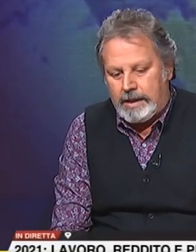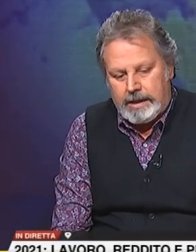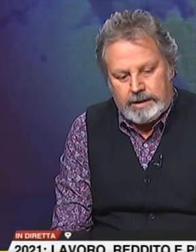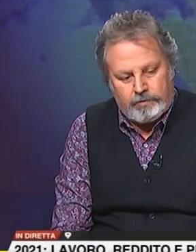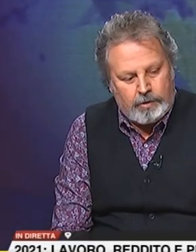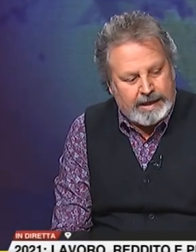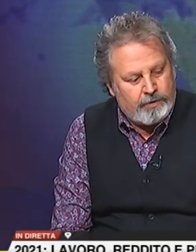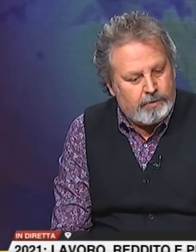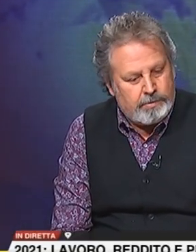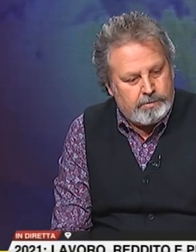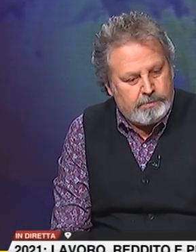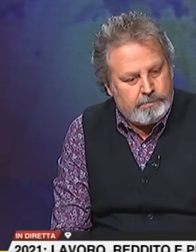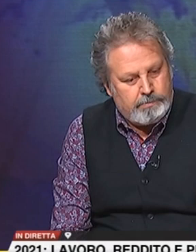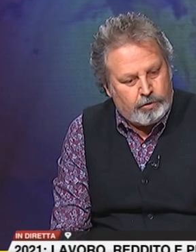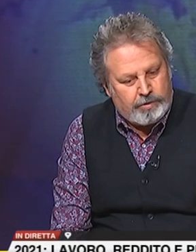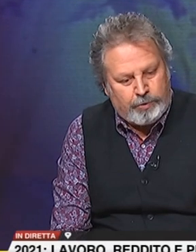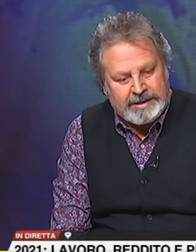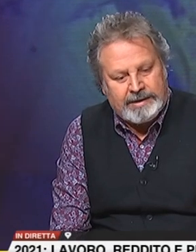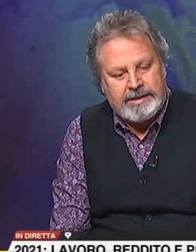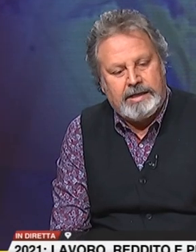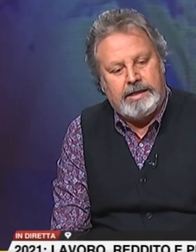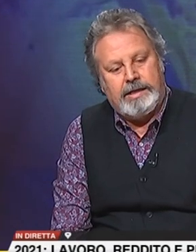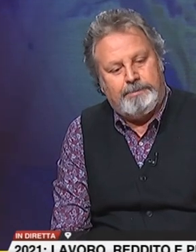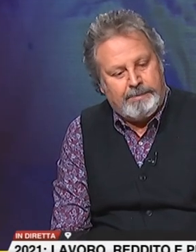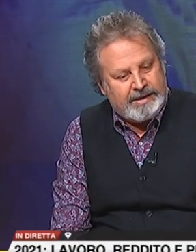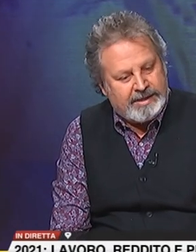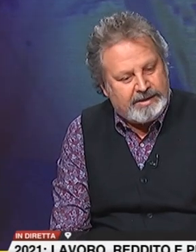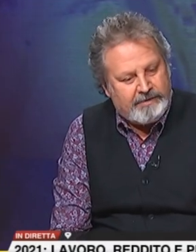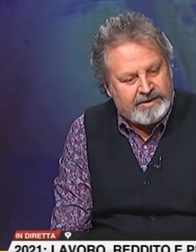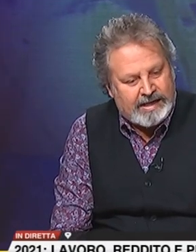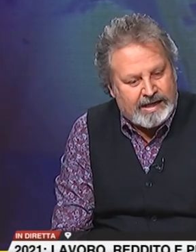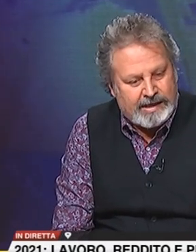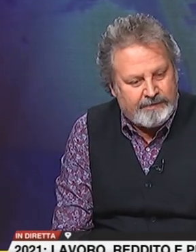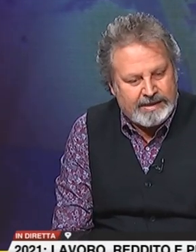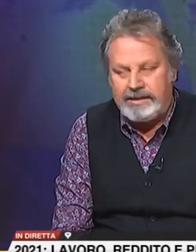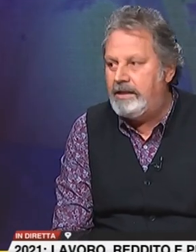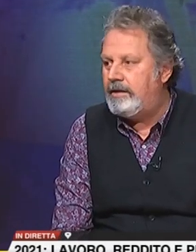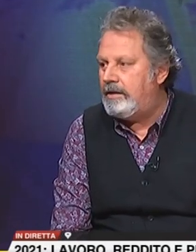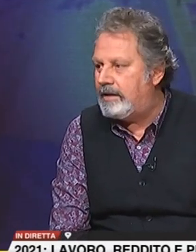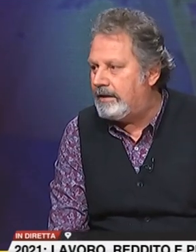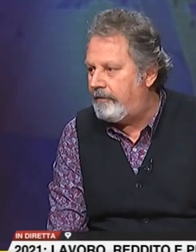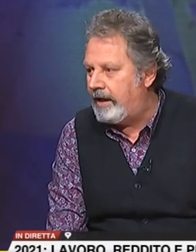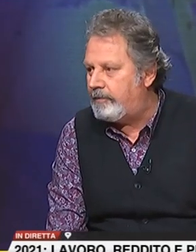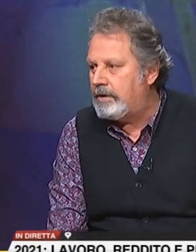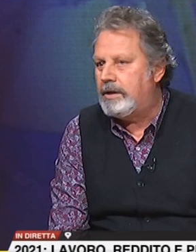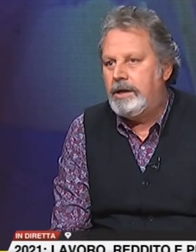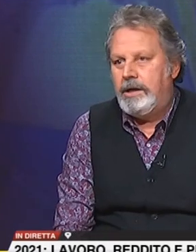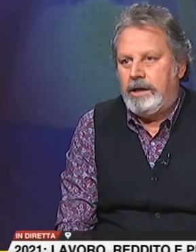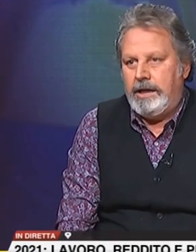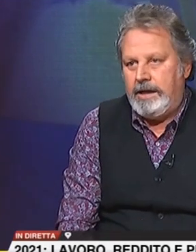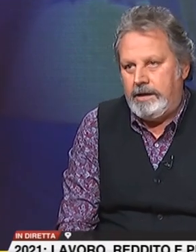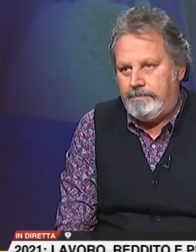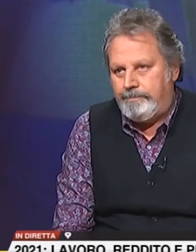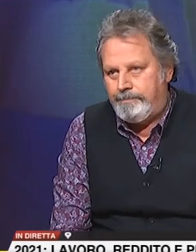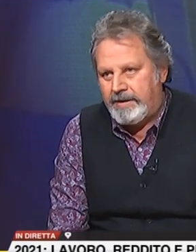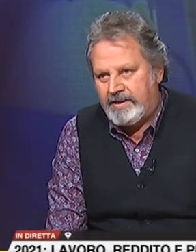che dura tutto l'anno, molto importante. La prima iniziativa sarà venerdì in diretta a Facebook